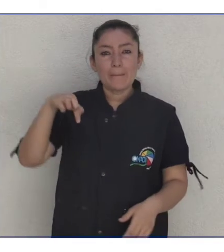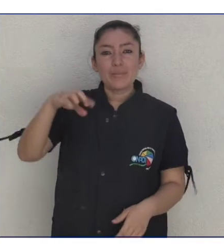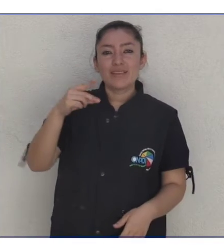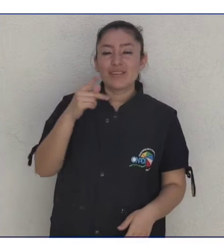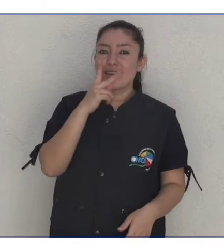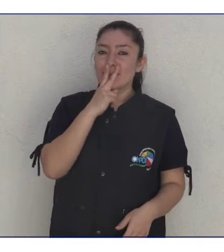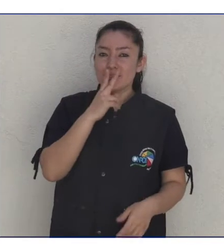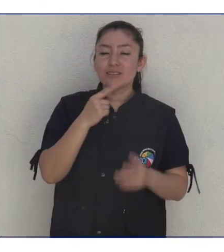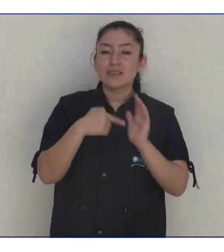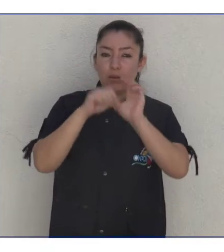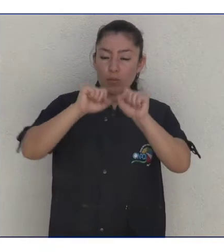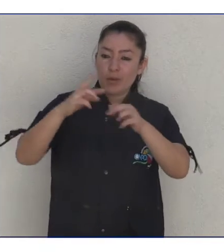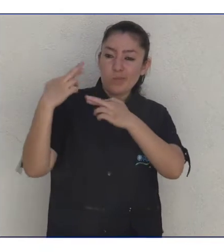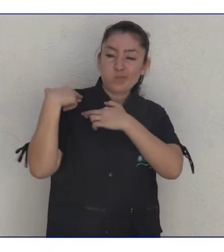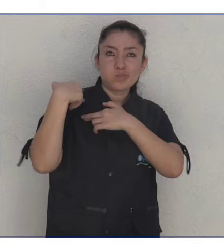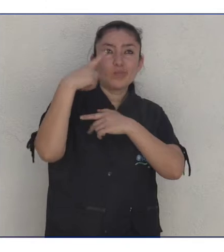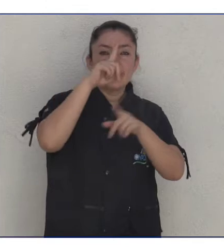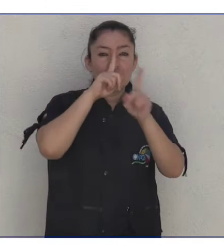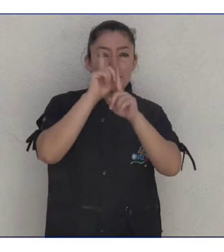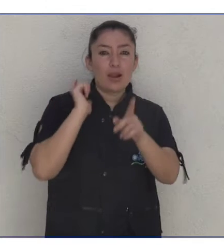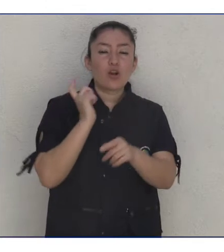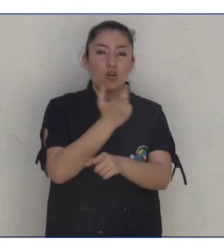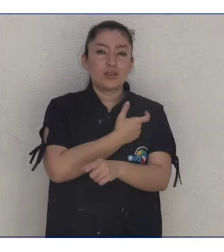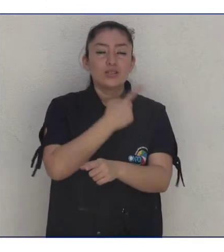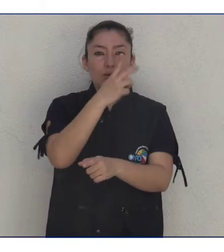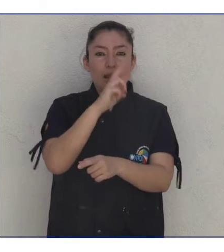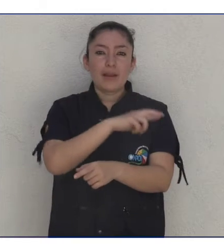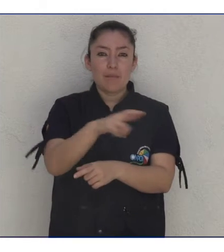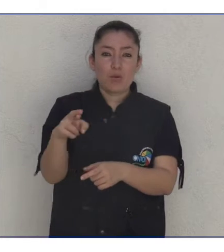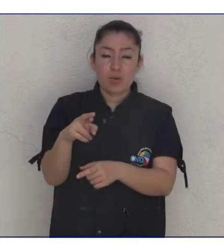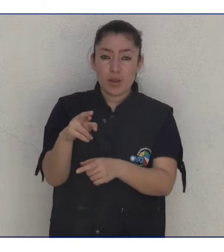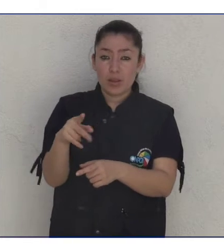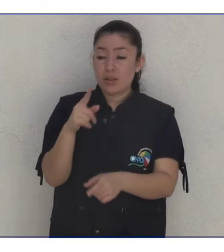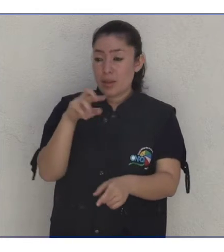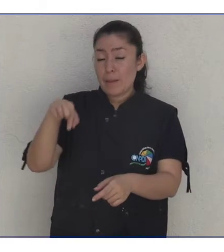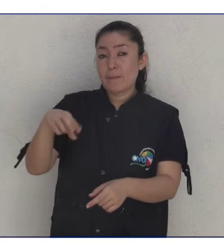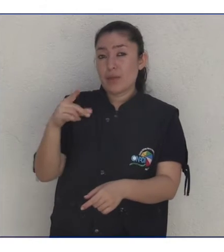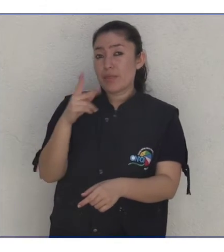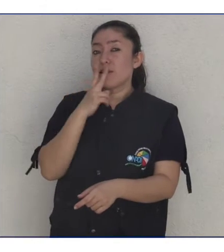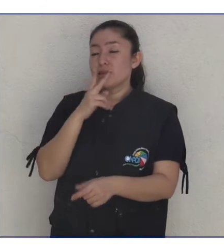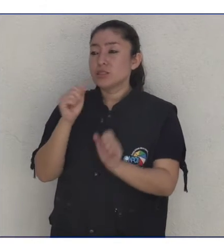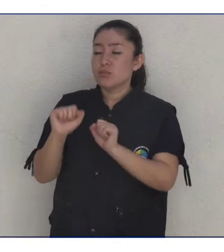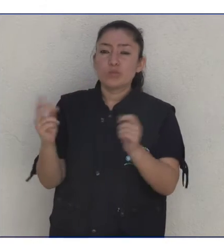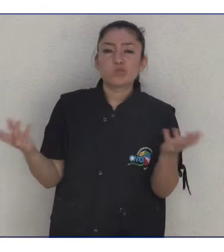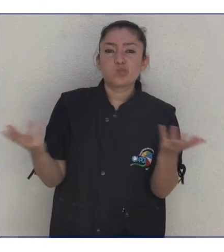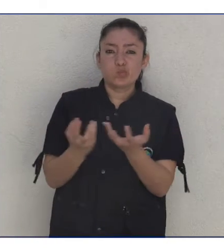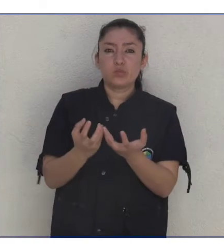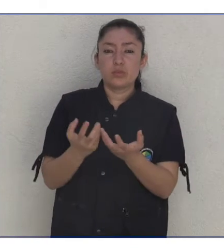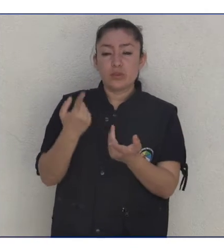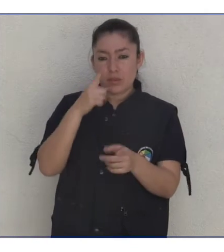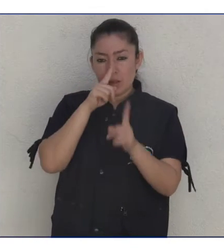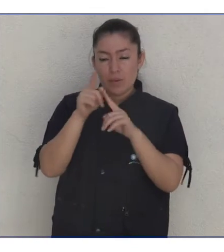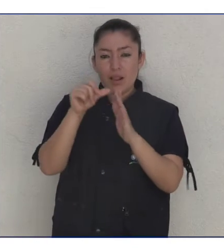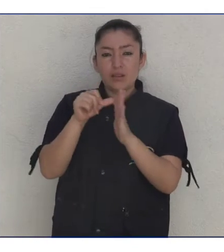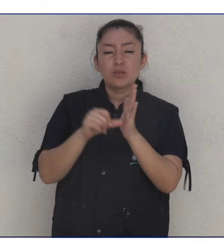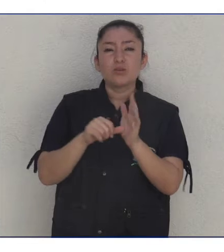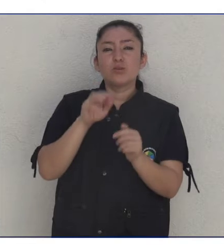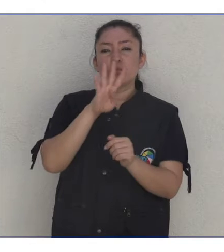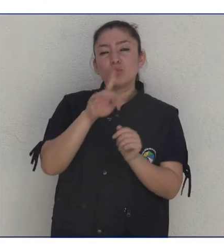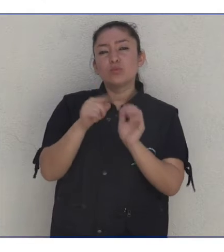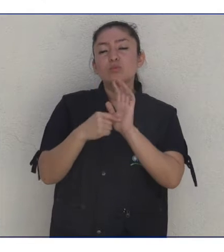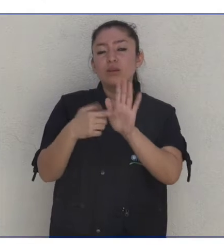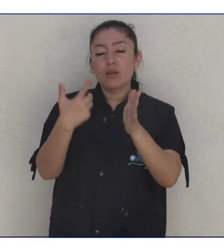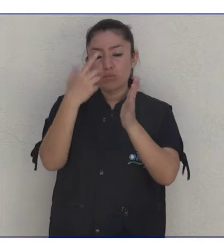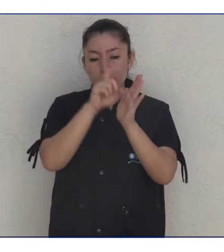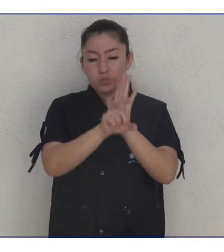de Derechos Humanos del Congreso de la República y del Procurador de los Derechos Humanos, decreto número